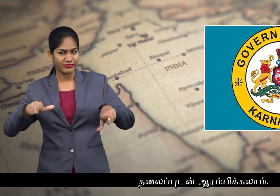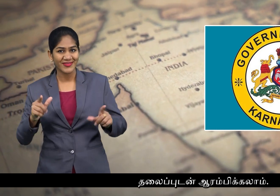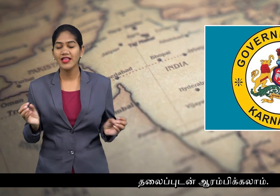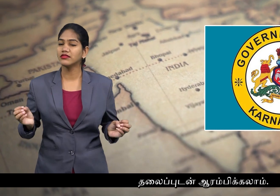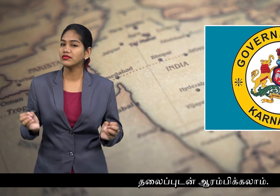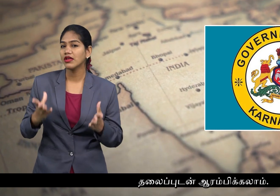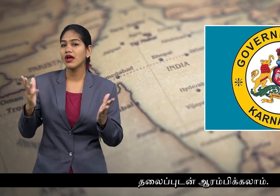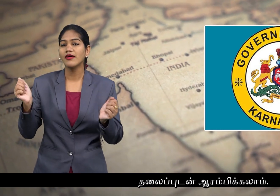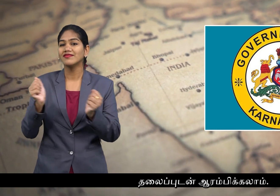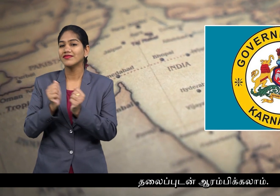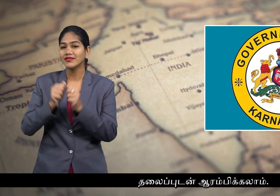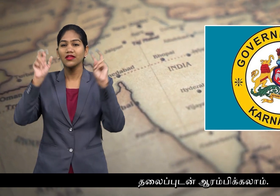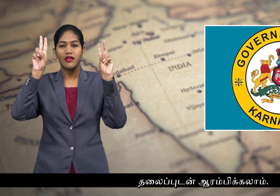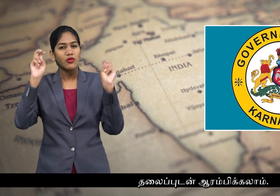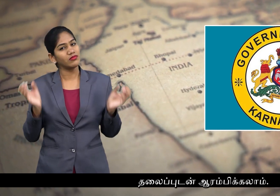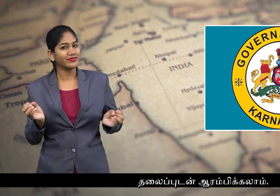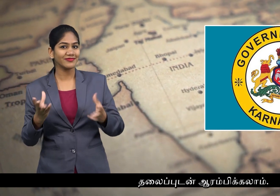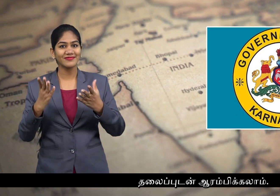தலைப்புடன் ஆரம்பிக்கலாம்.